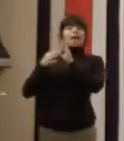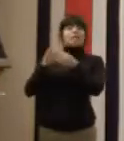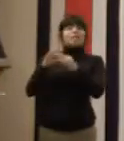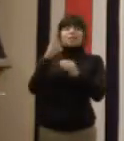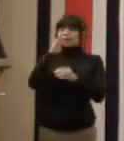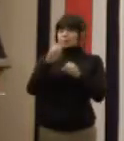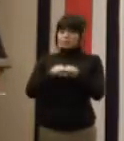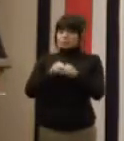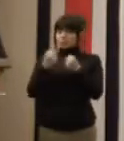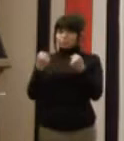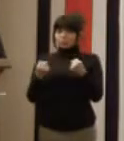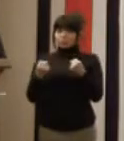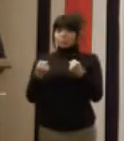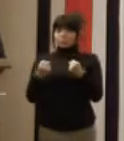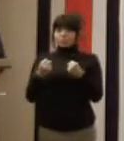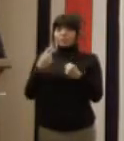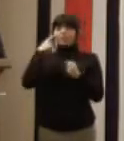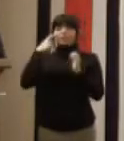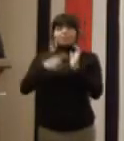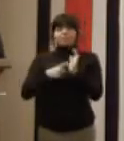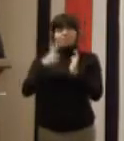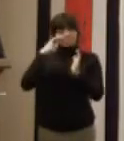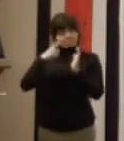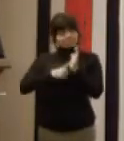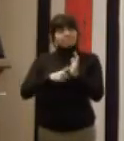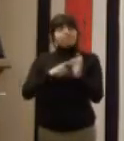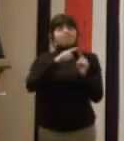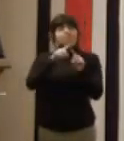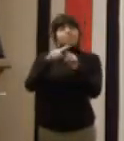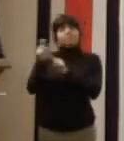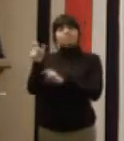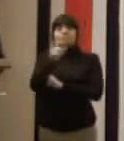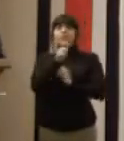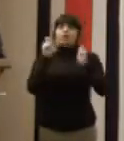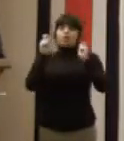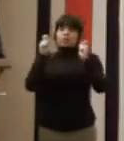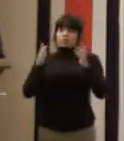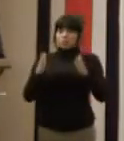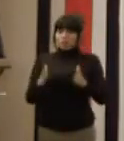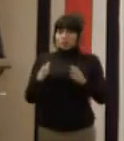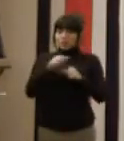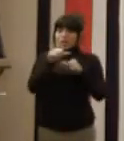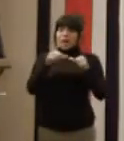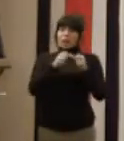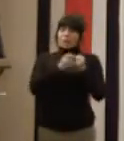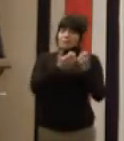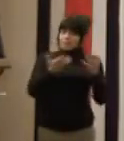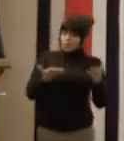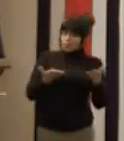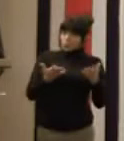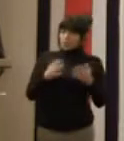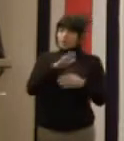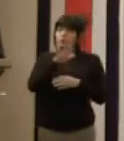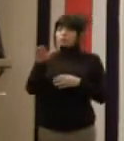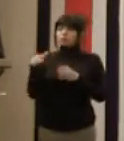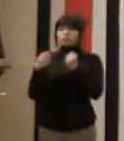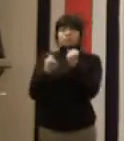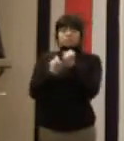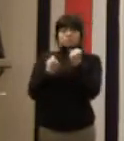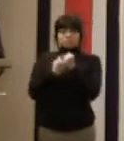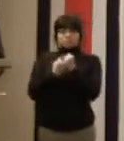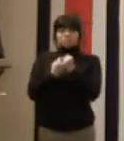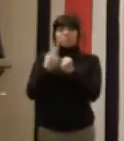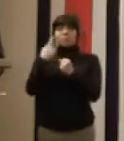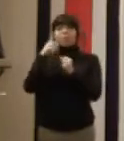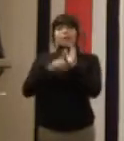rompe de reconocimiento a las y los educadores del sector público, cuyas contribuciones